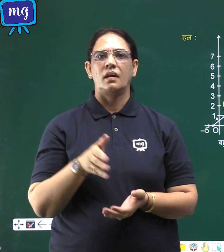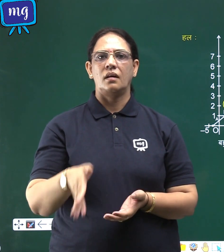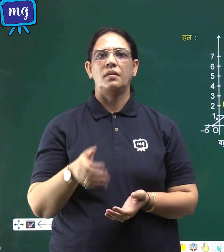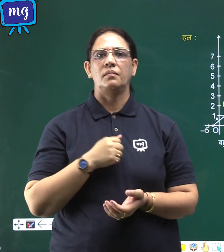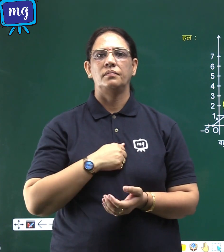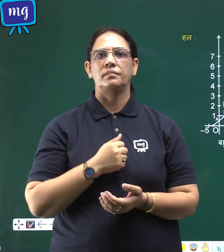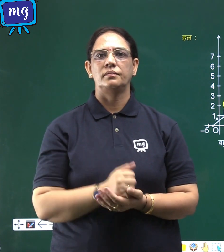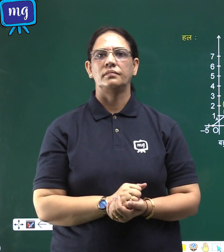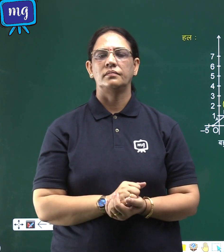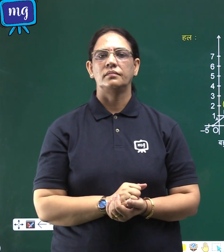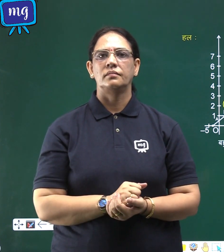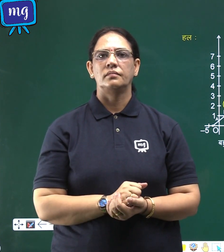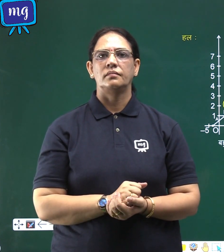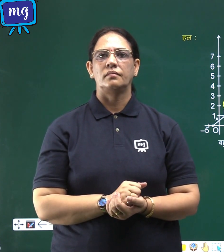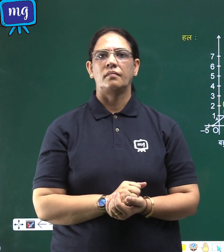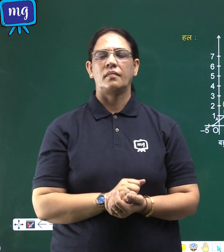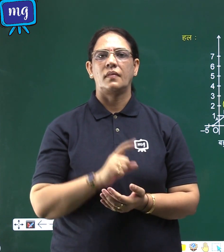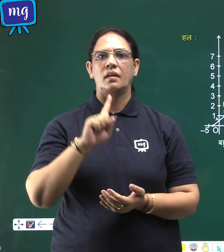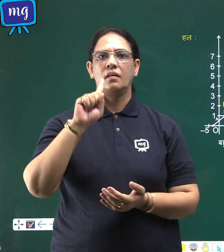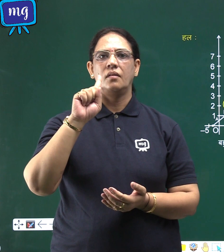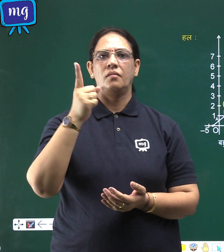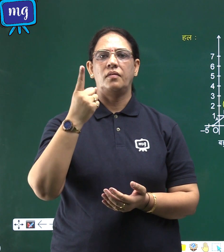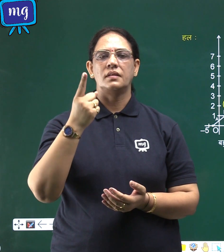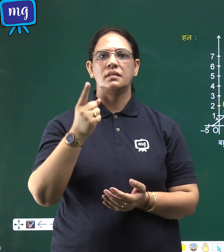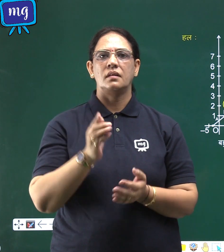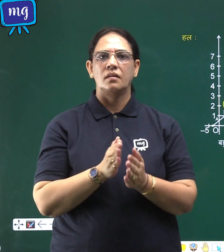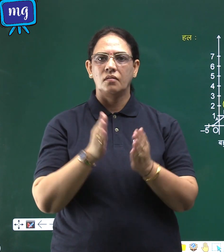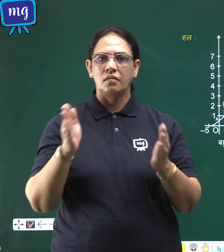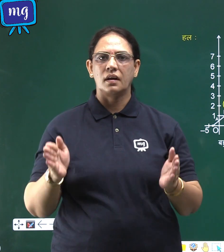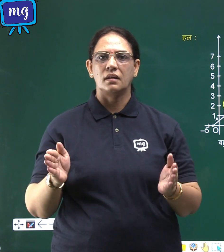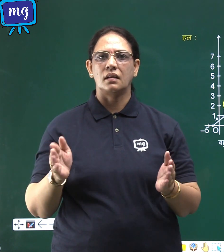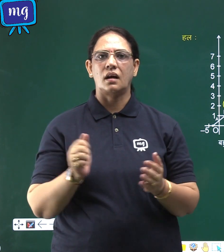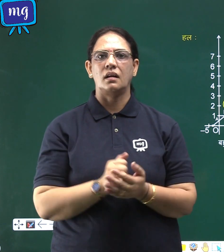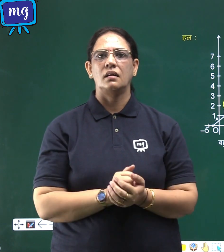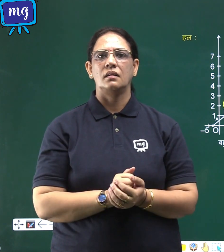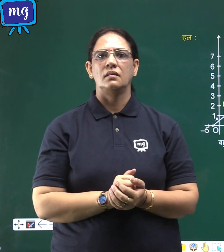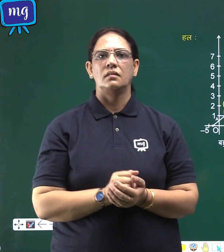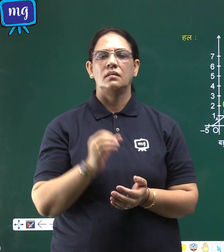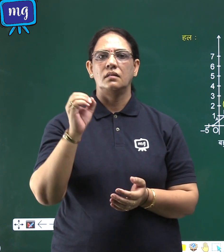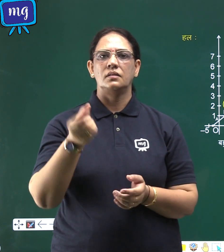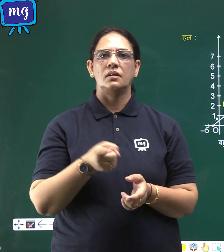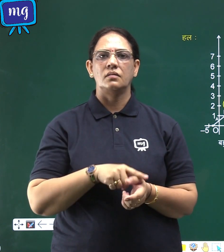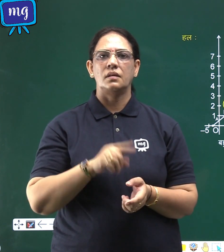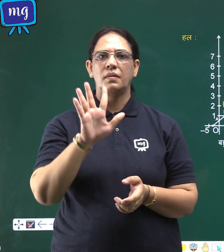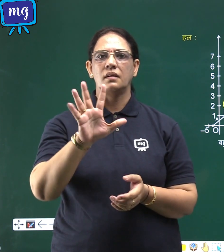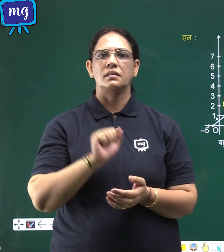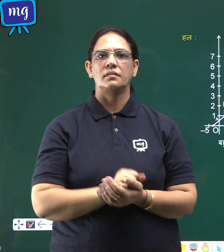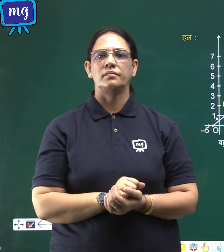हम, सबसे पहला वरगंत्राल, 0 से 5,